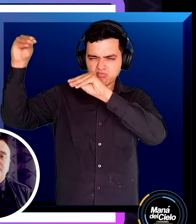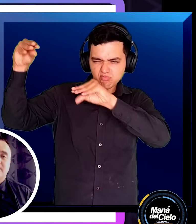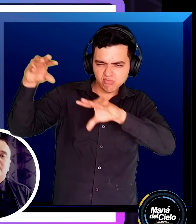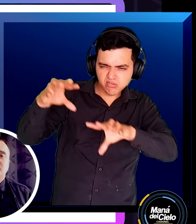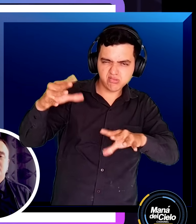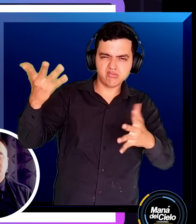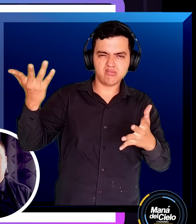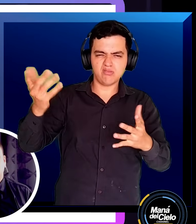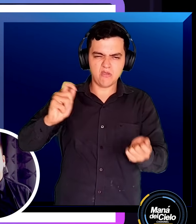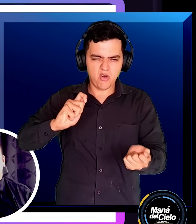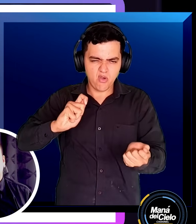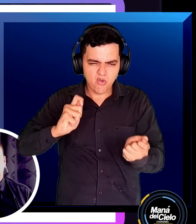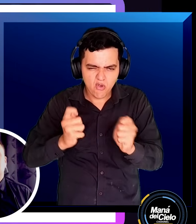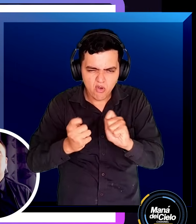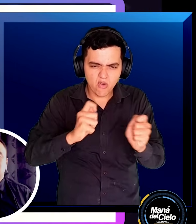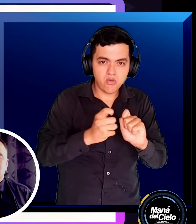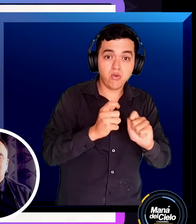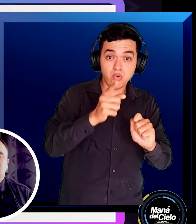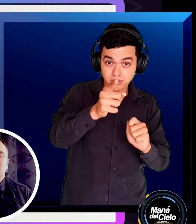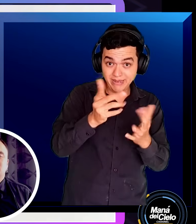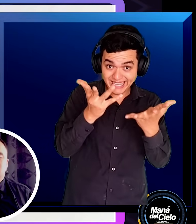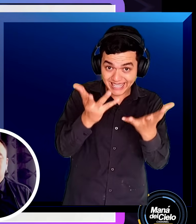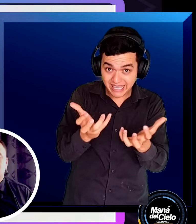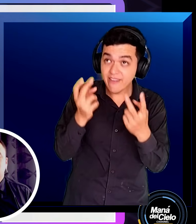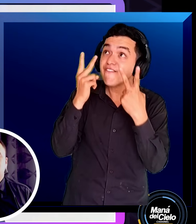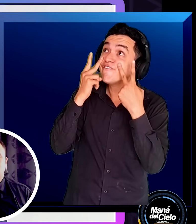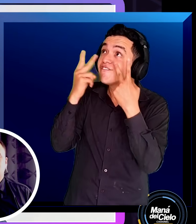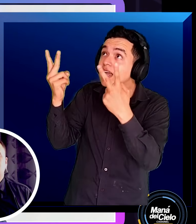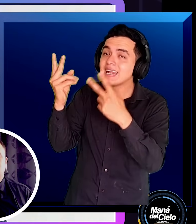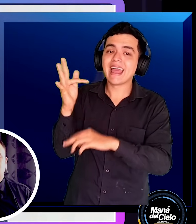Eso era lo que hacían los discípulos: